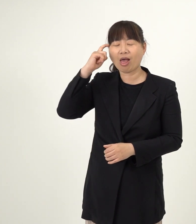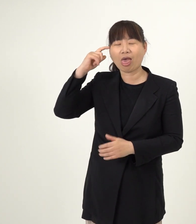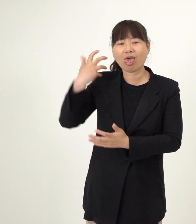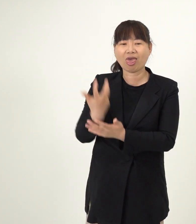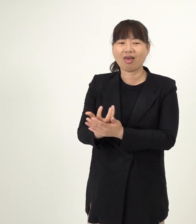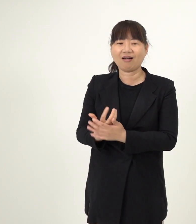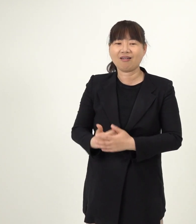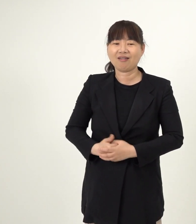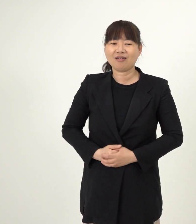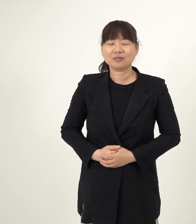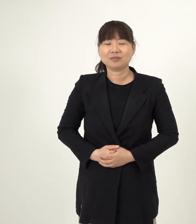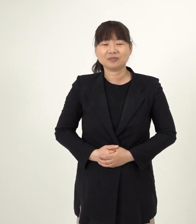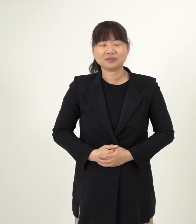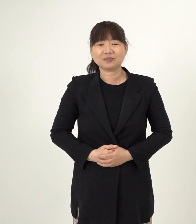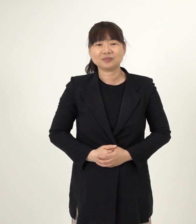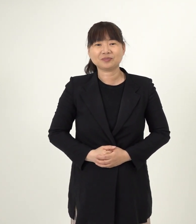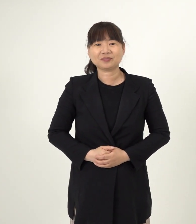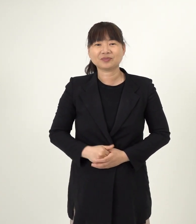어디